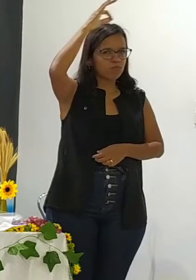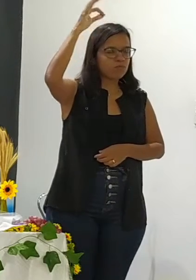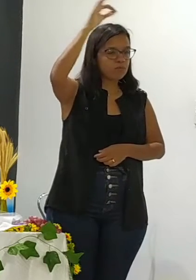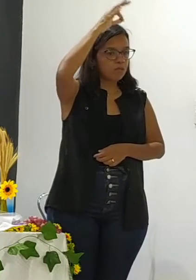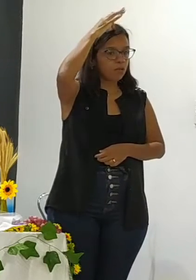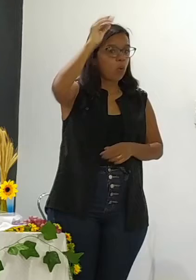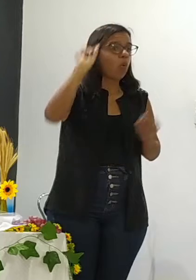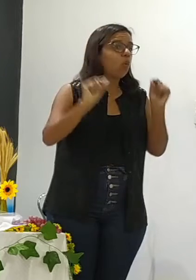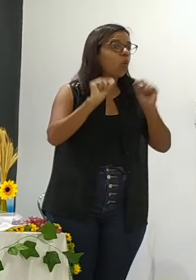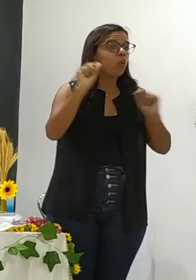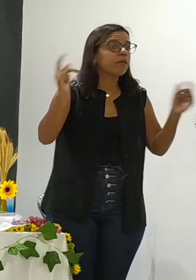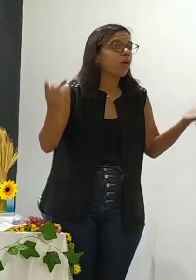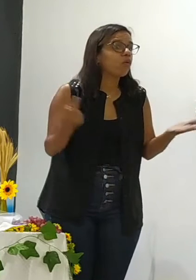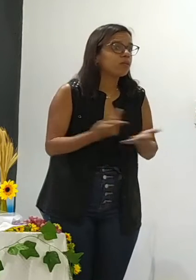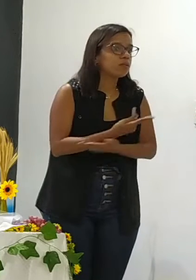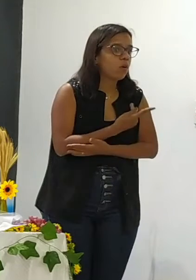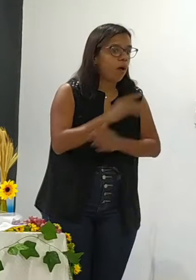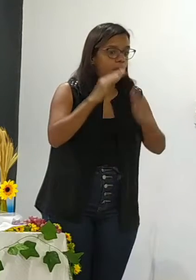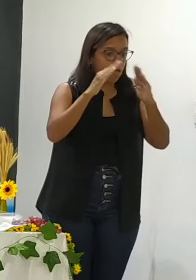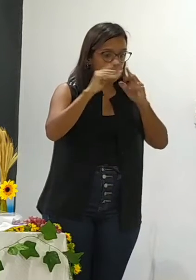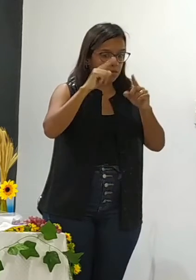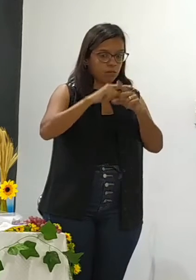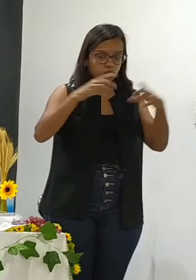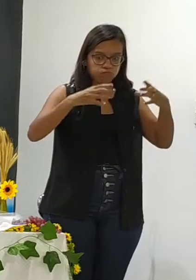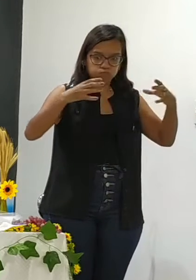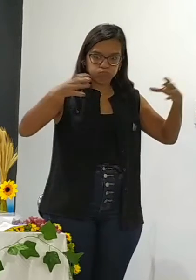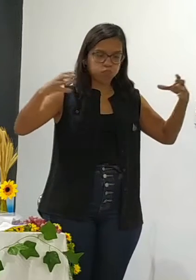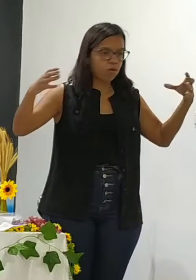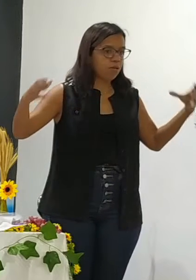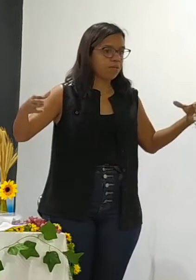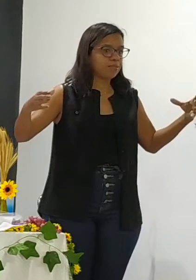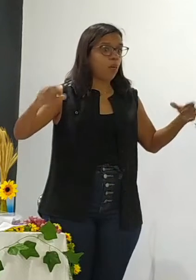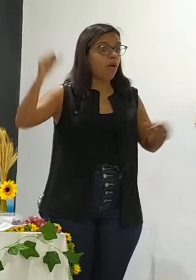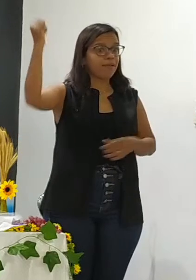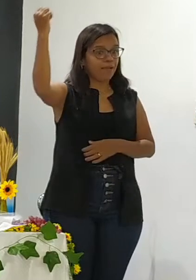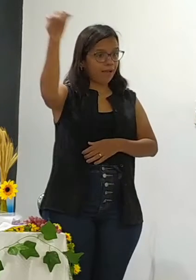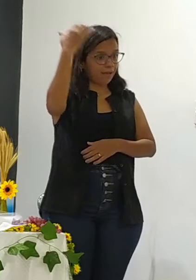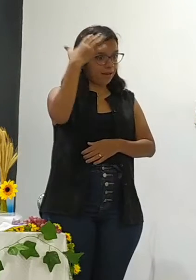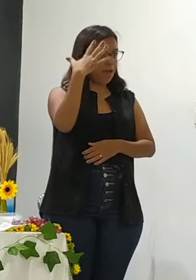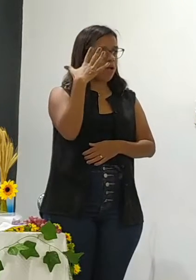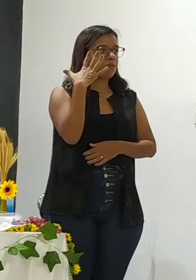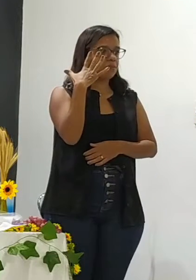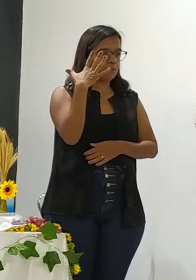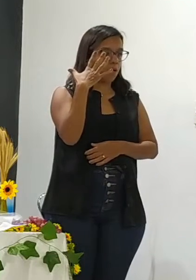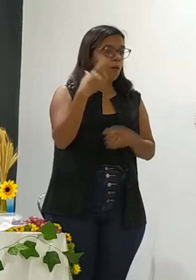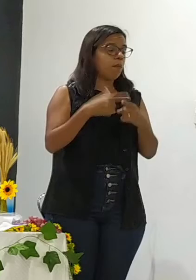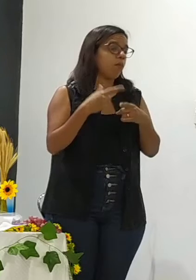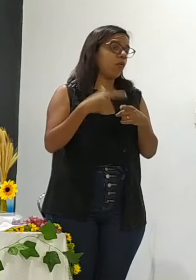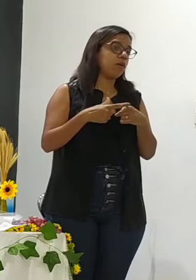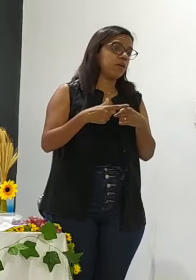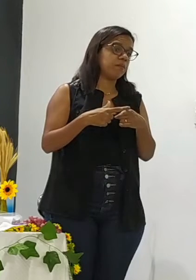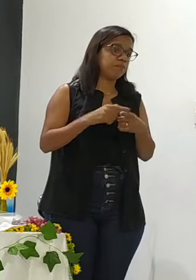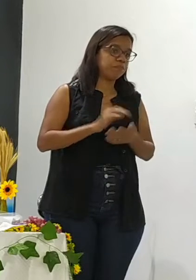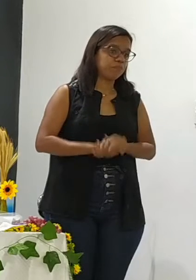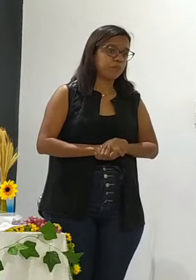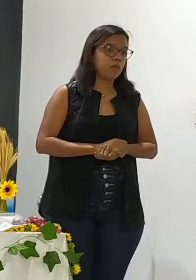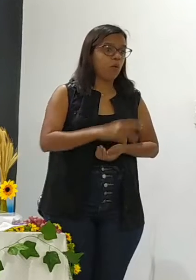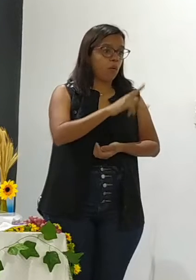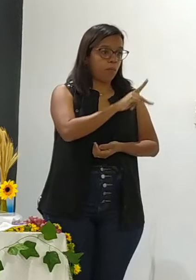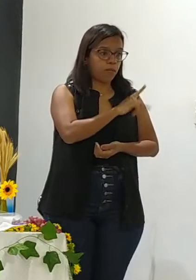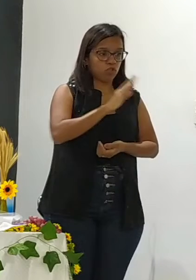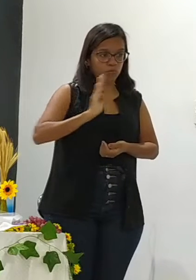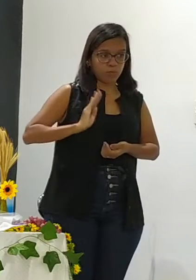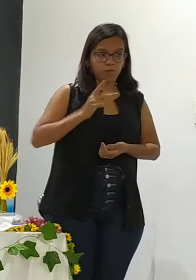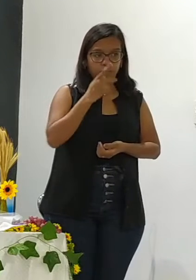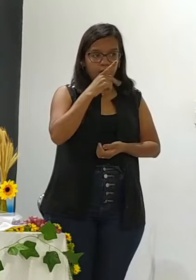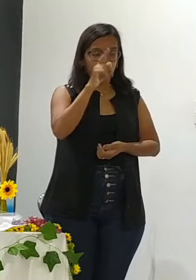sabe o que aconteceu? Diz que a igreja, ela cresceu muito na graça. Por conta disso que o nosso presbítero falou